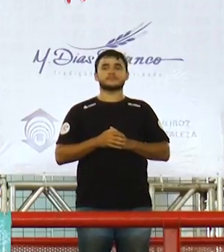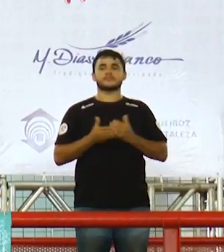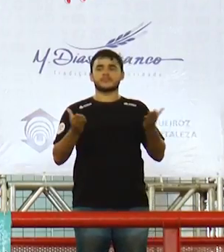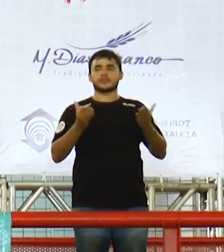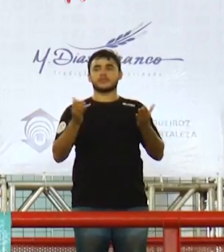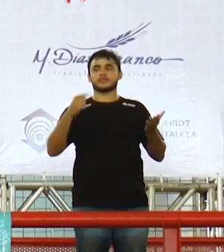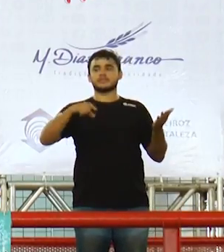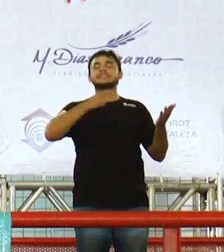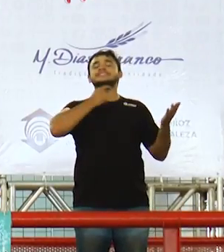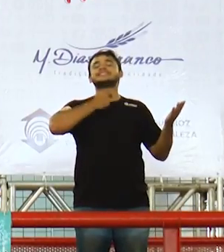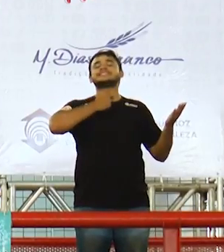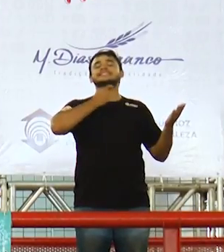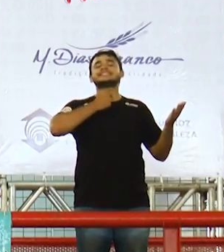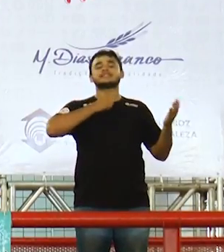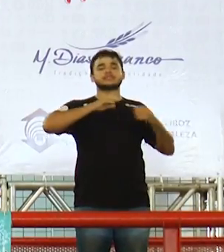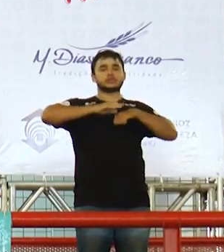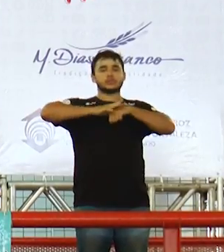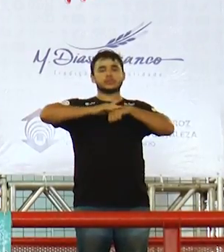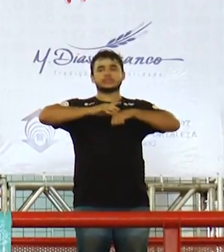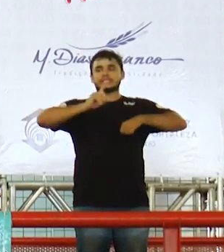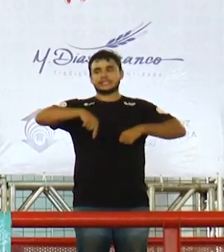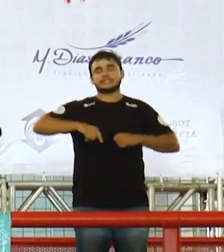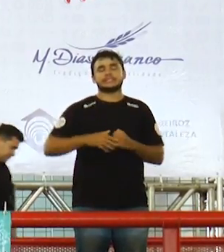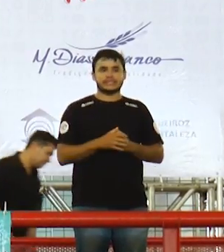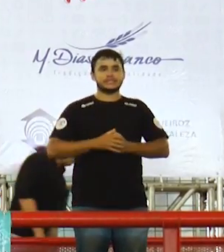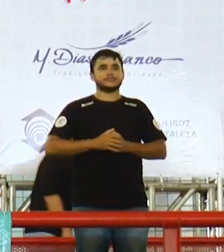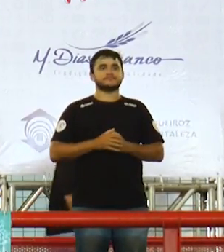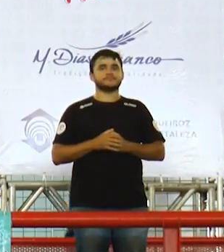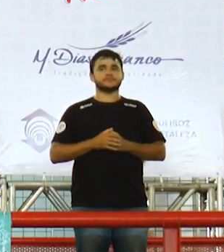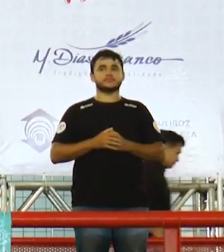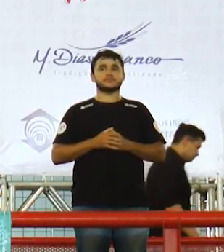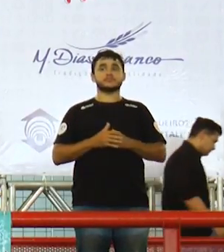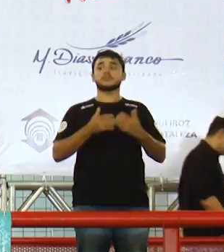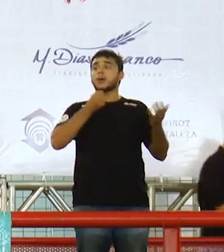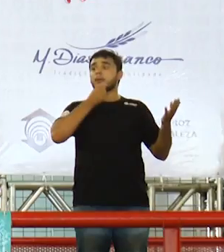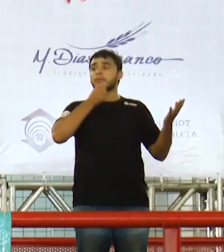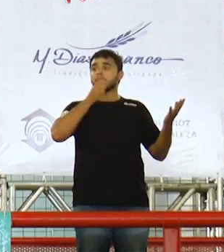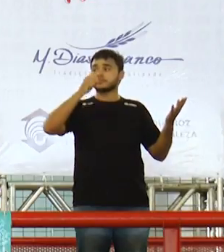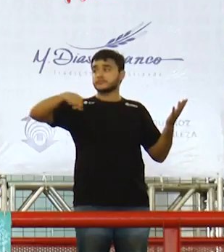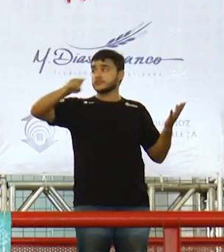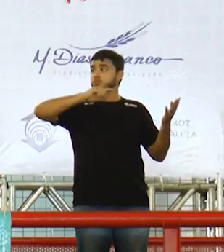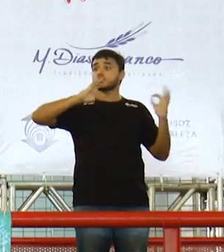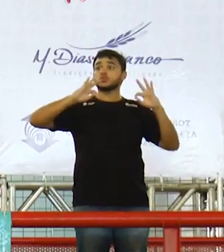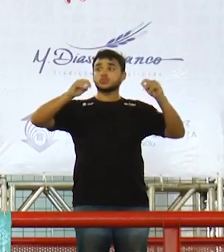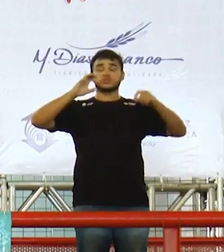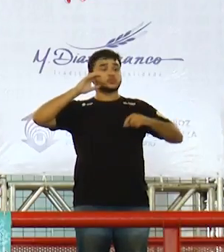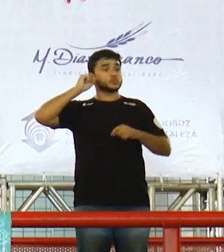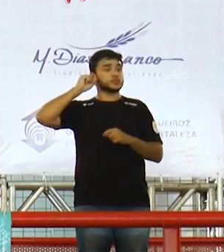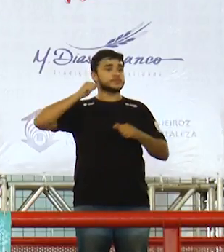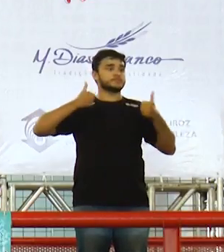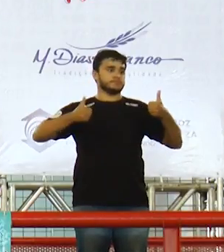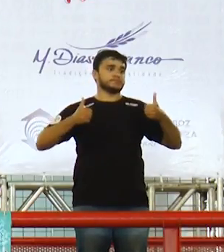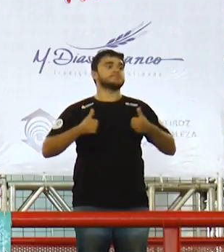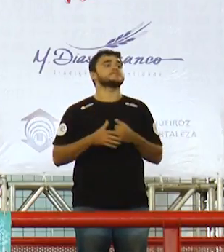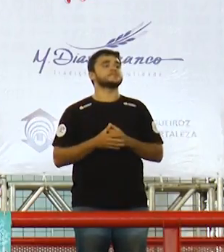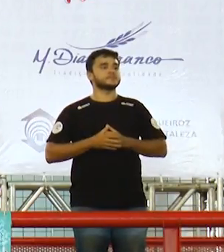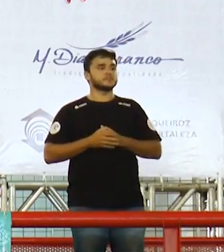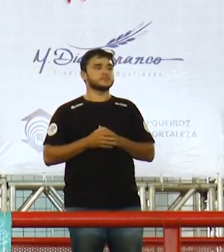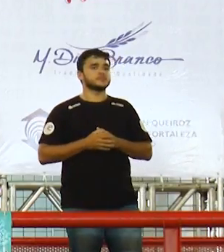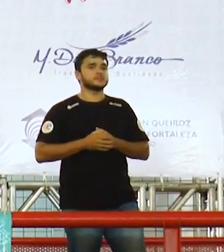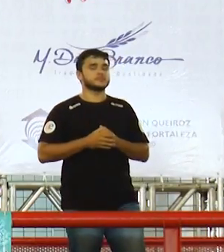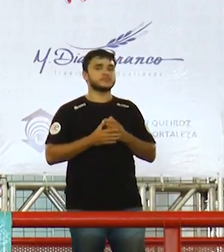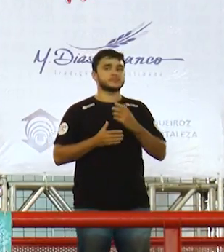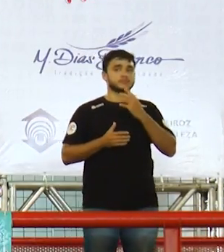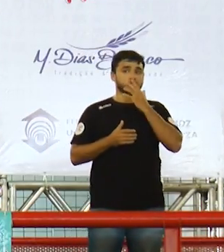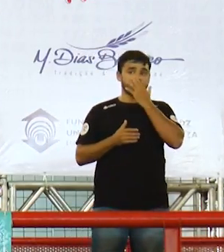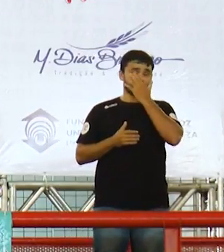tá? Mas eu espero que a voz chegue adequadamente a cada um de vossas excelências. Vou deixar